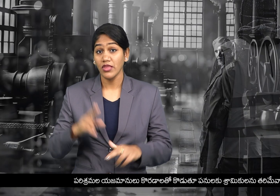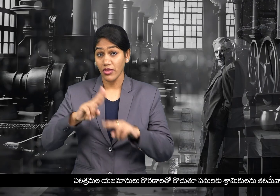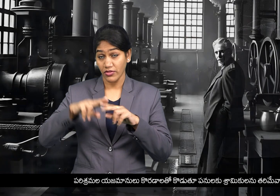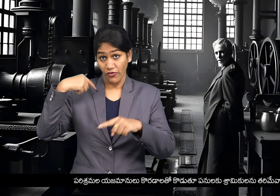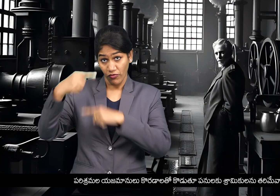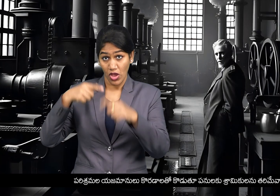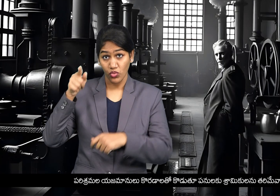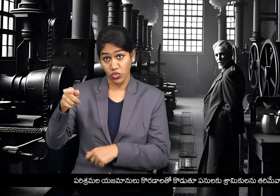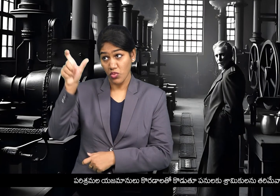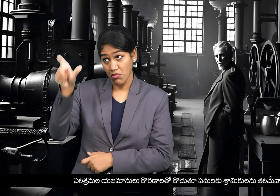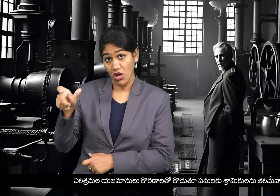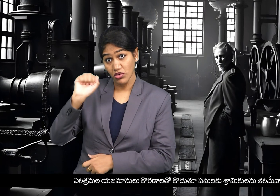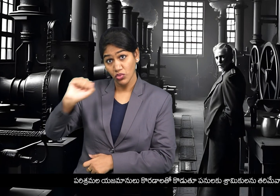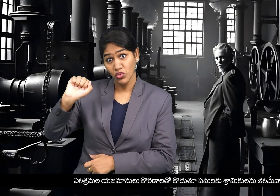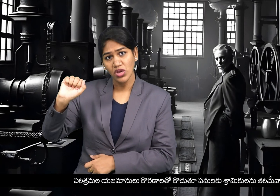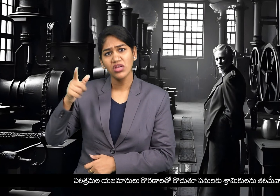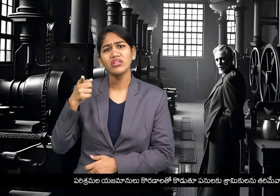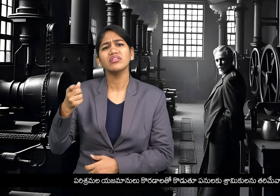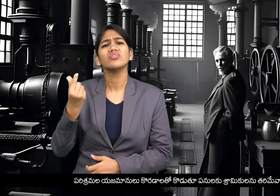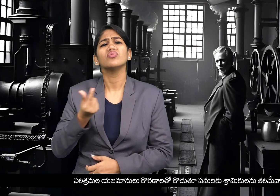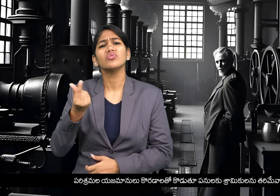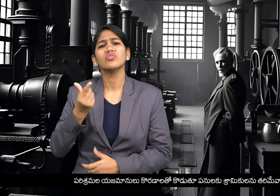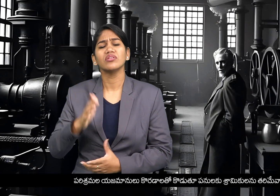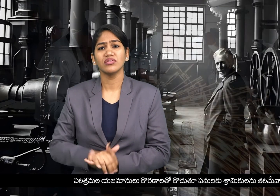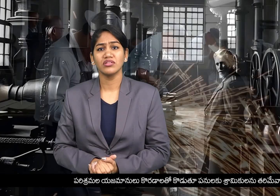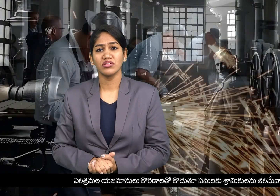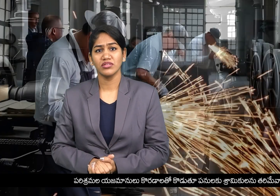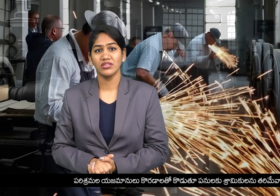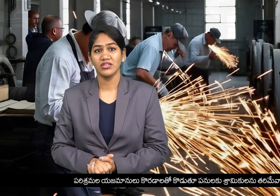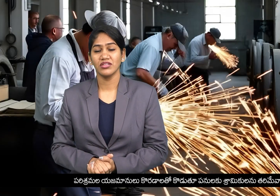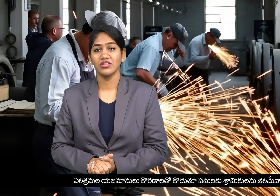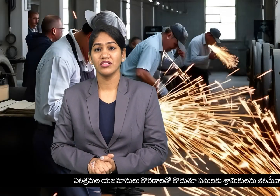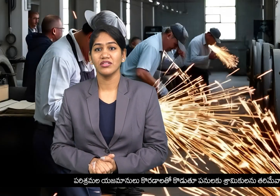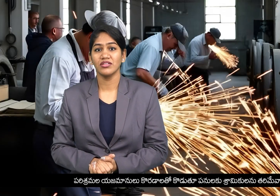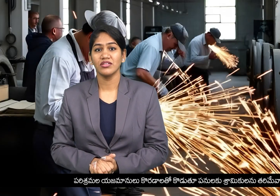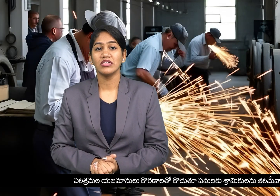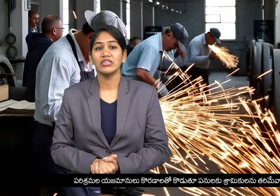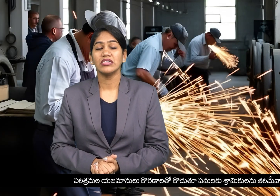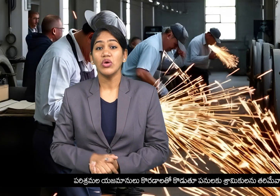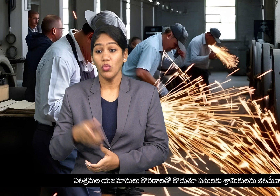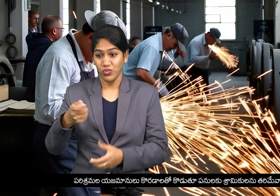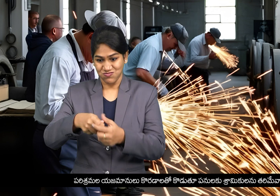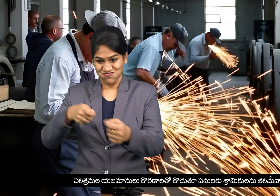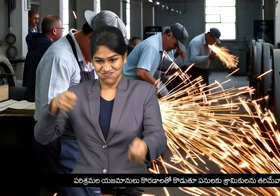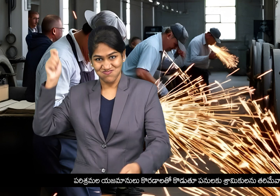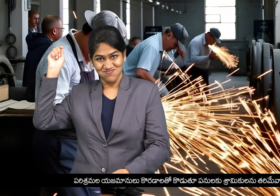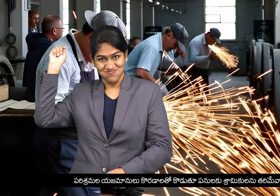పరిశ్రమల యజమానులు కొరడాలతో కొడుతూ పనులకు శ్రామికులను తరిమేవారు.